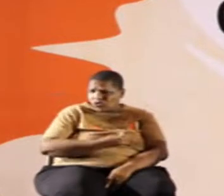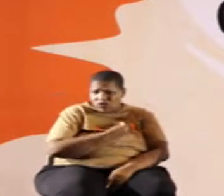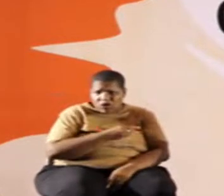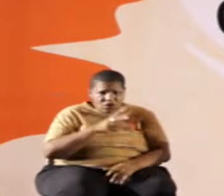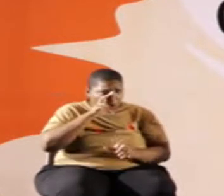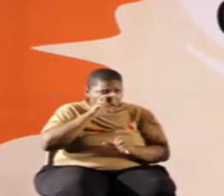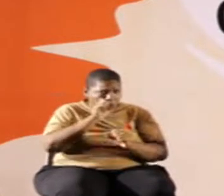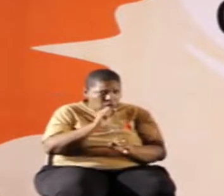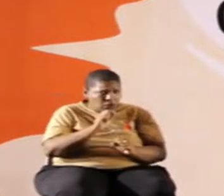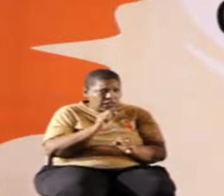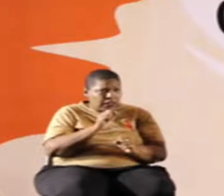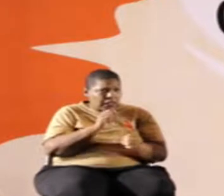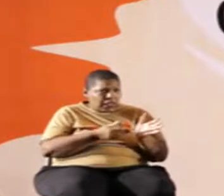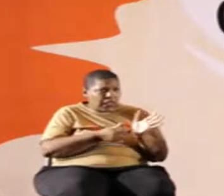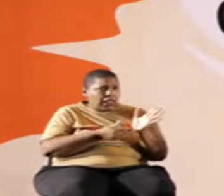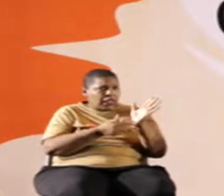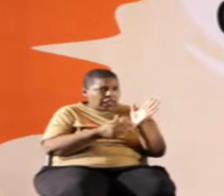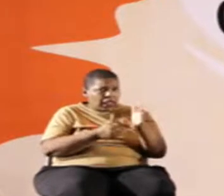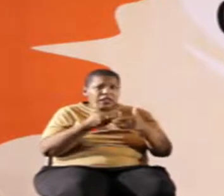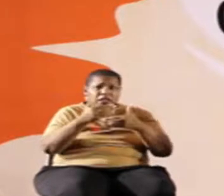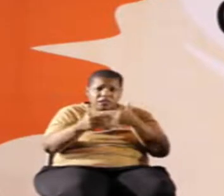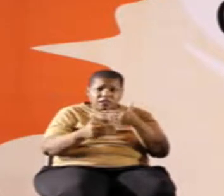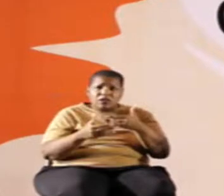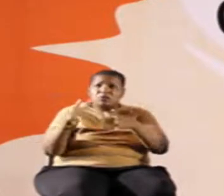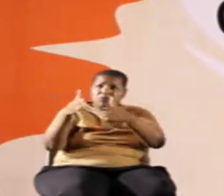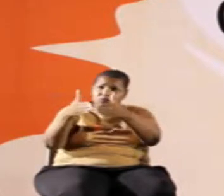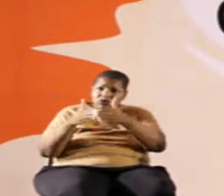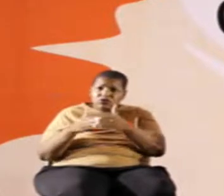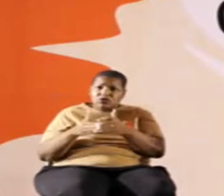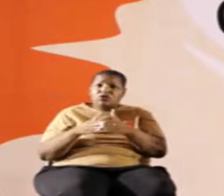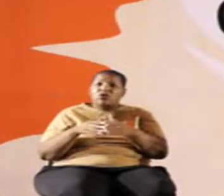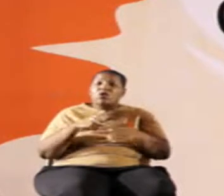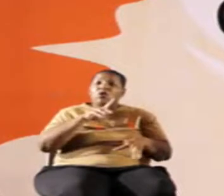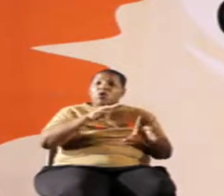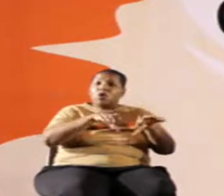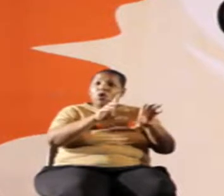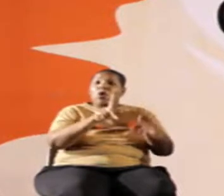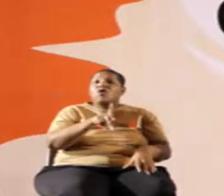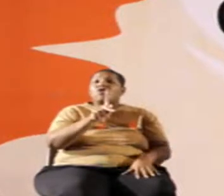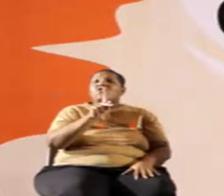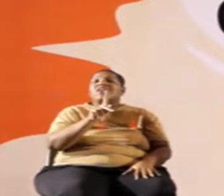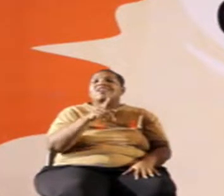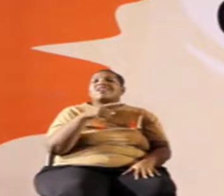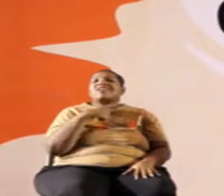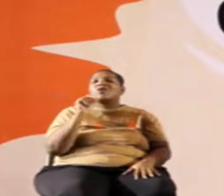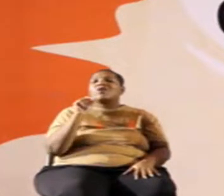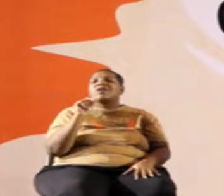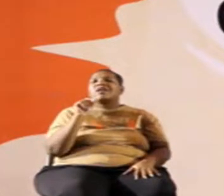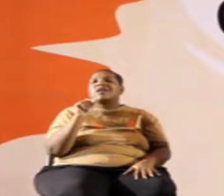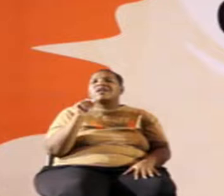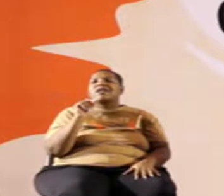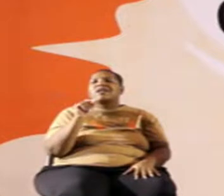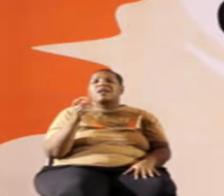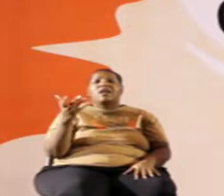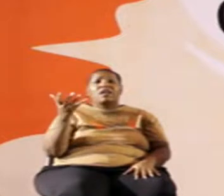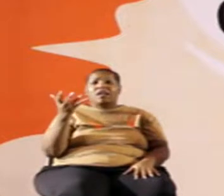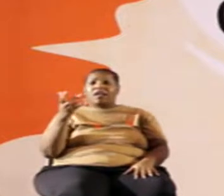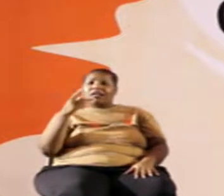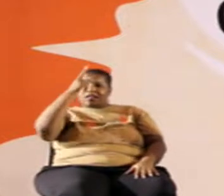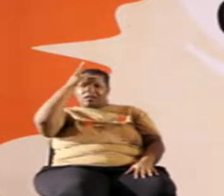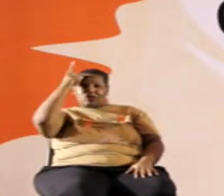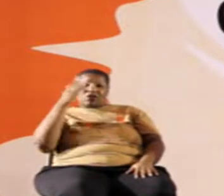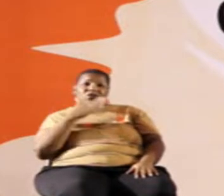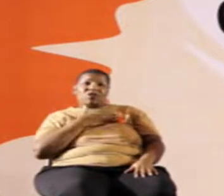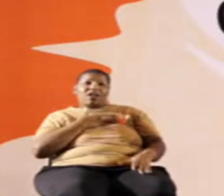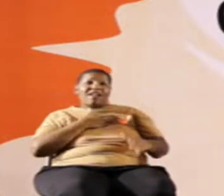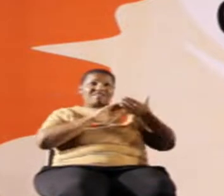poder. Ele reivindica ostentação. O funk, veja, e o funk ostentação é o quê? É o cara que vem